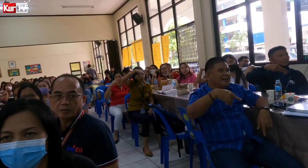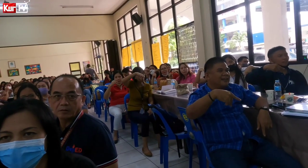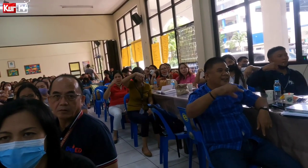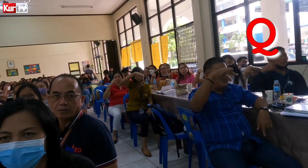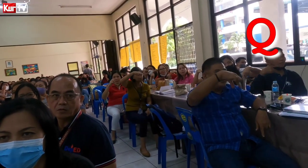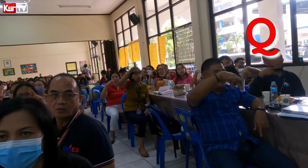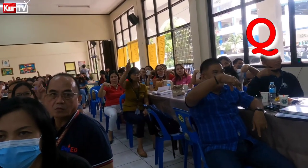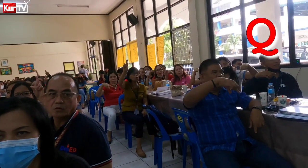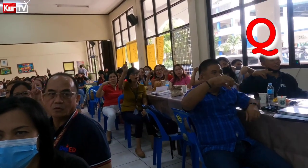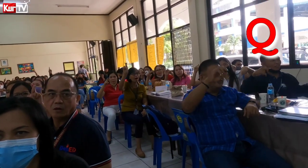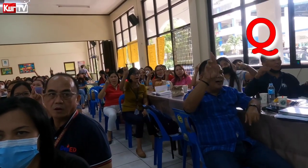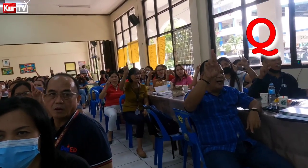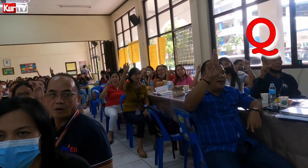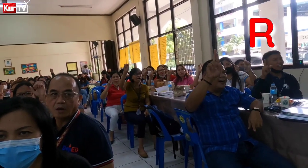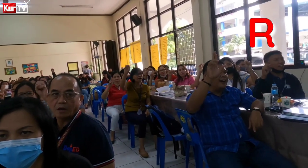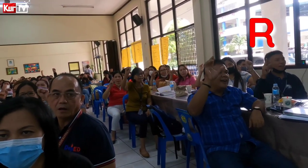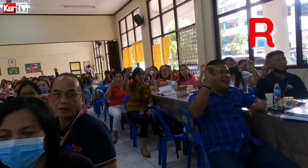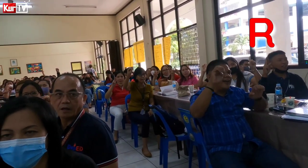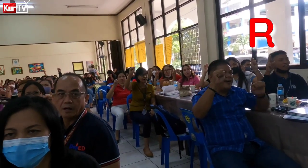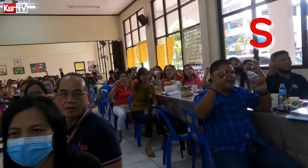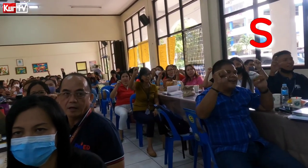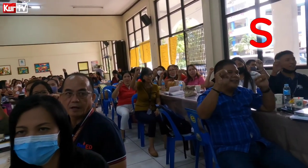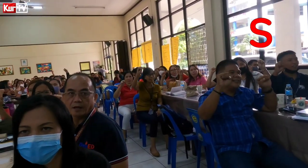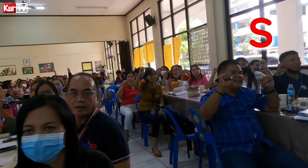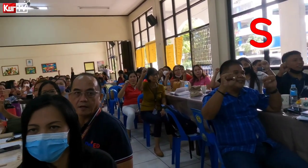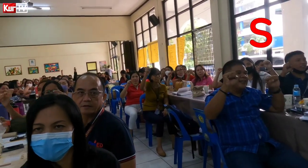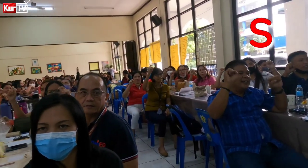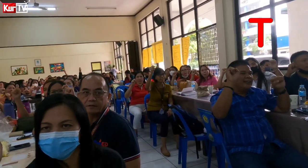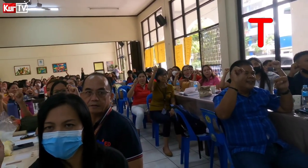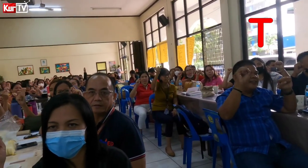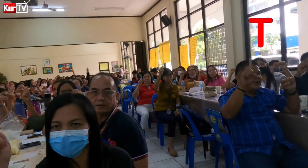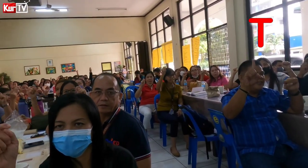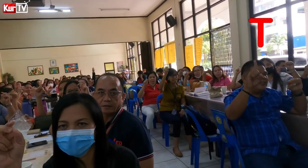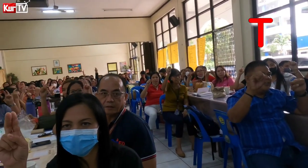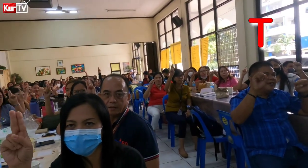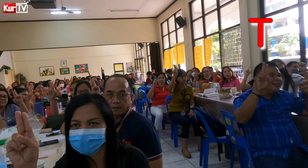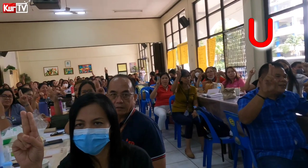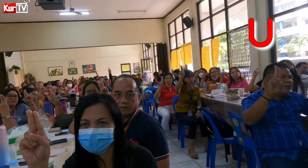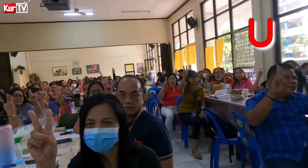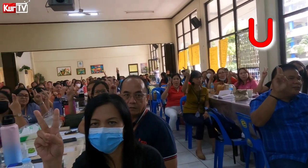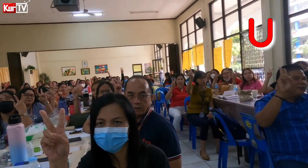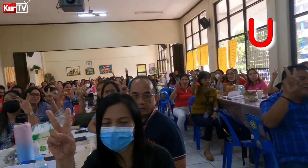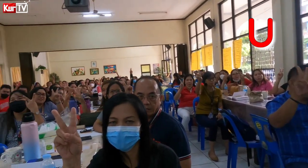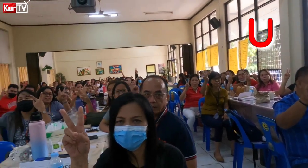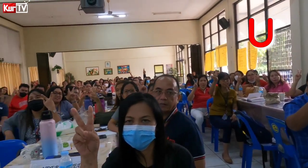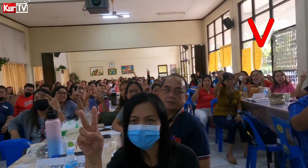Q, R, S, T, U, V,